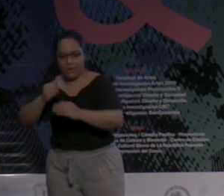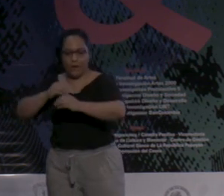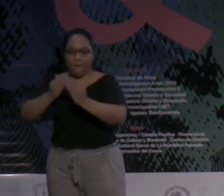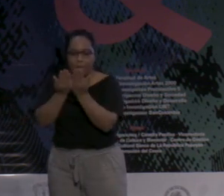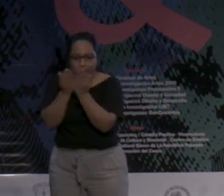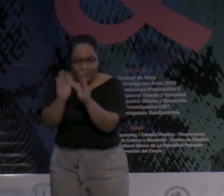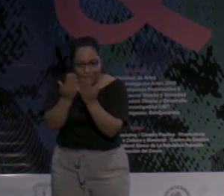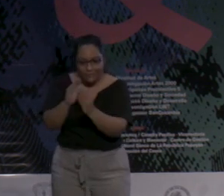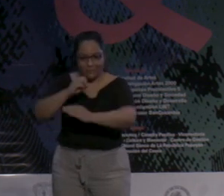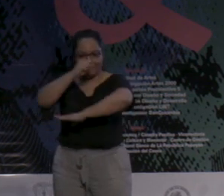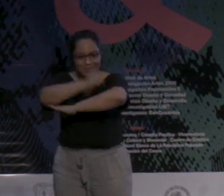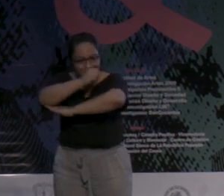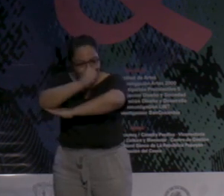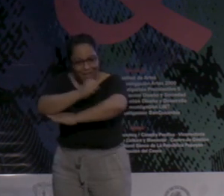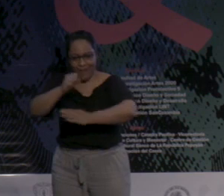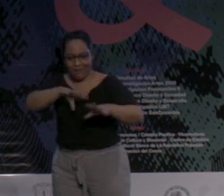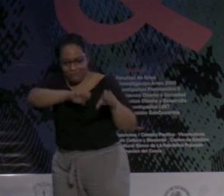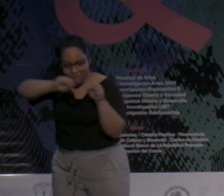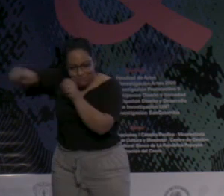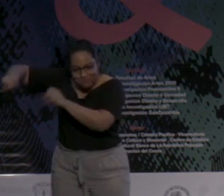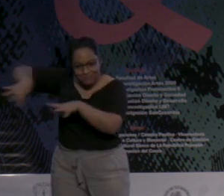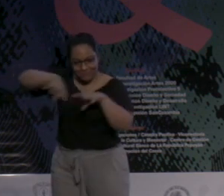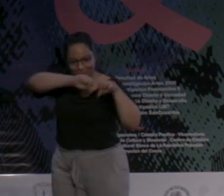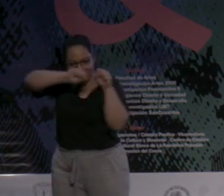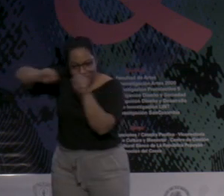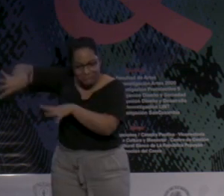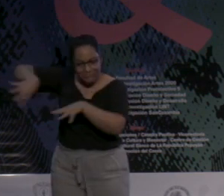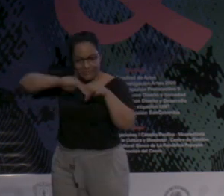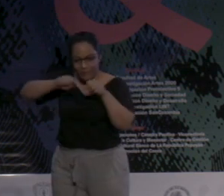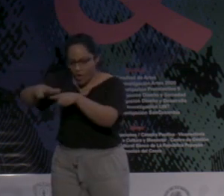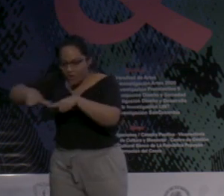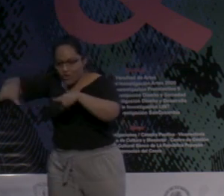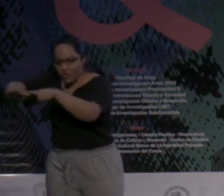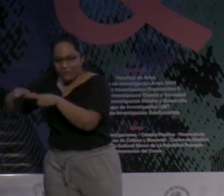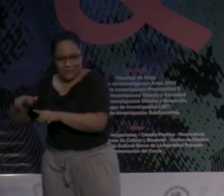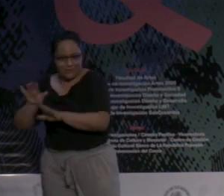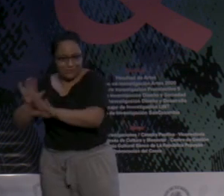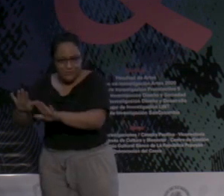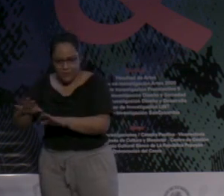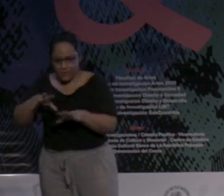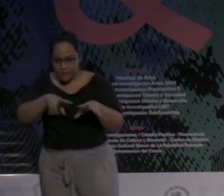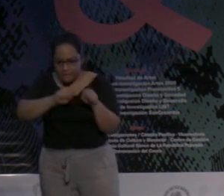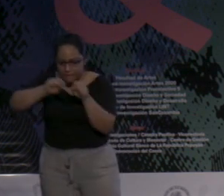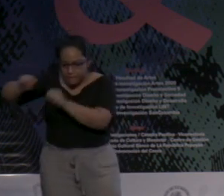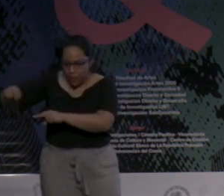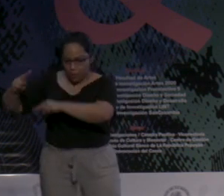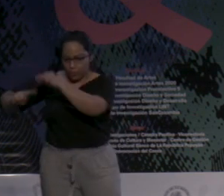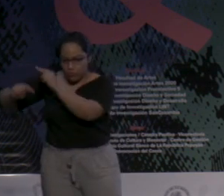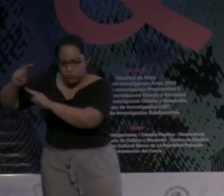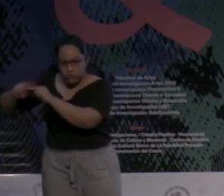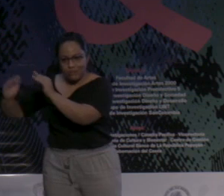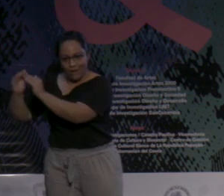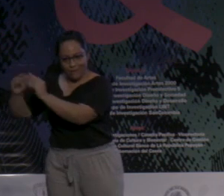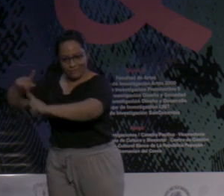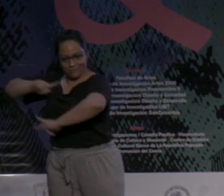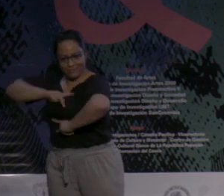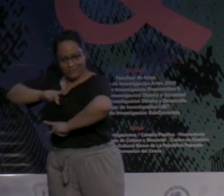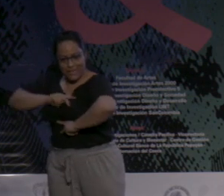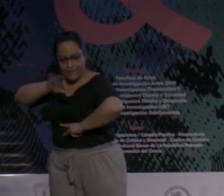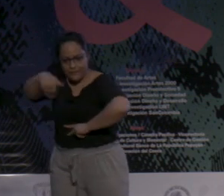me tuvo que pedir la casa, pero él me dijo: si quiere coja lo que quiera de la casa porque a mí ya me la pagó el gobierno. Entonces ella empezó a demolerla con